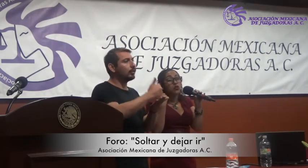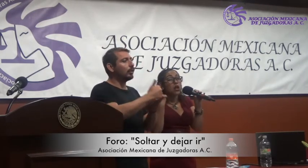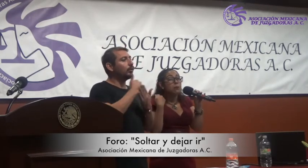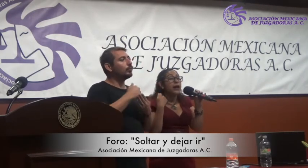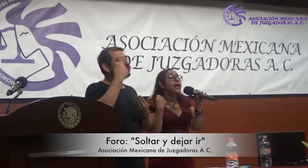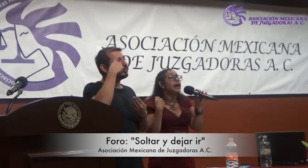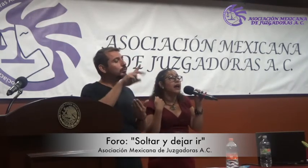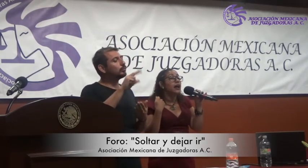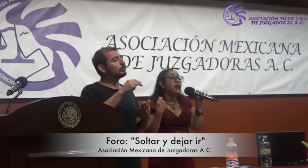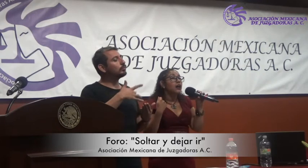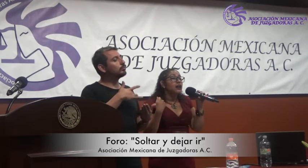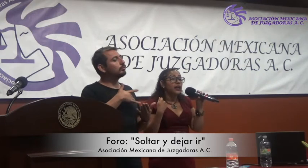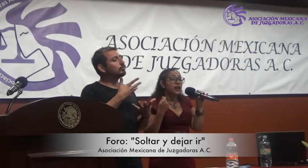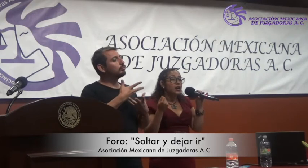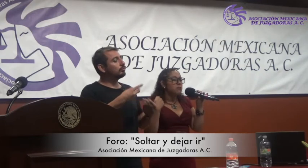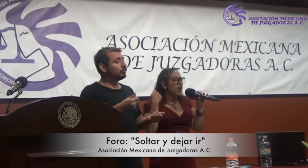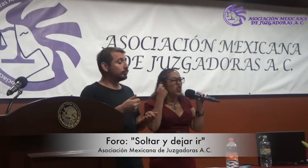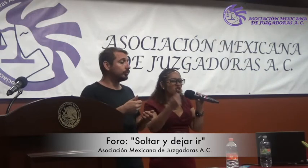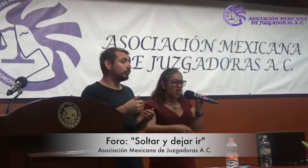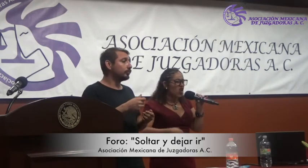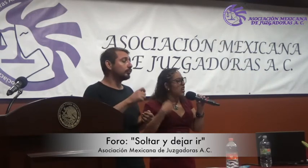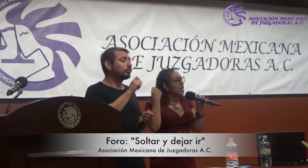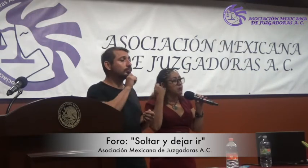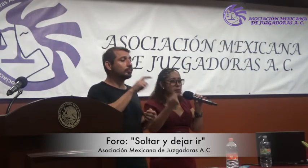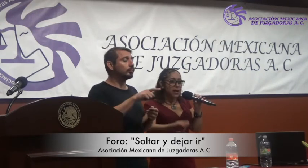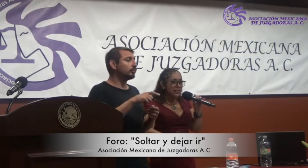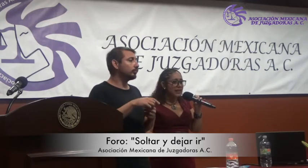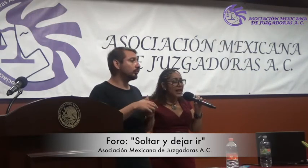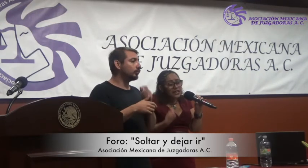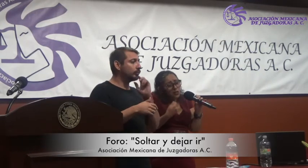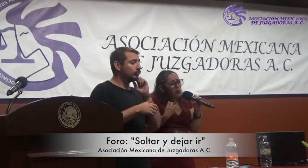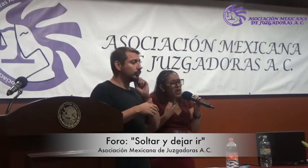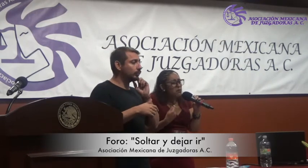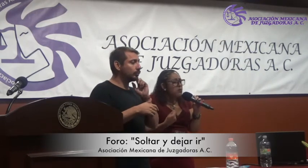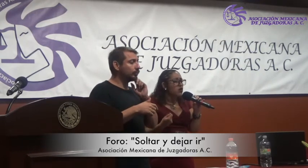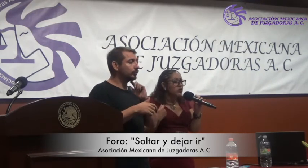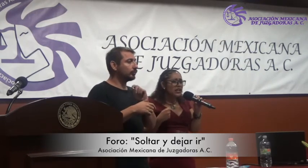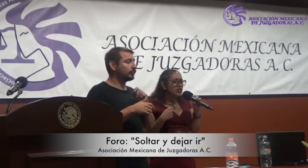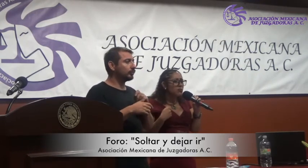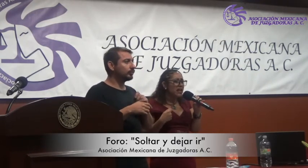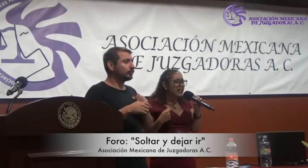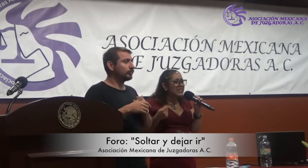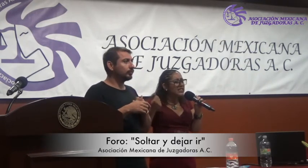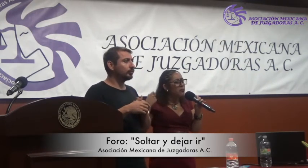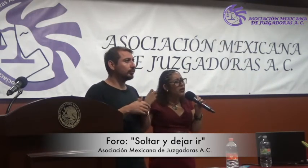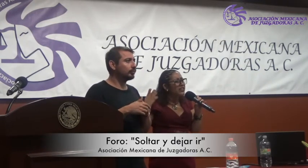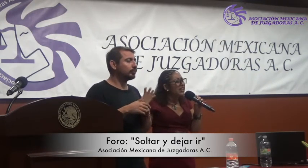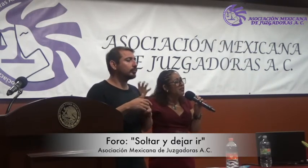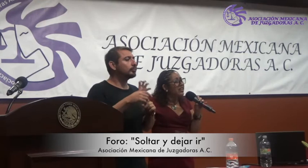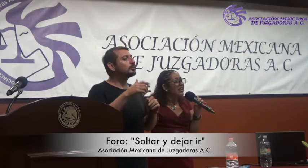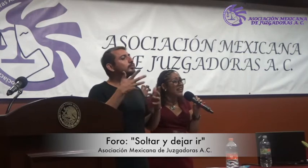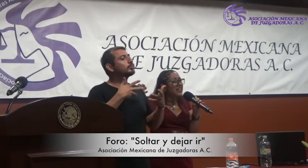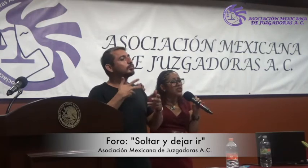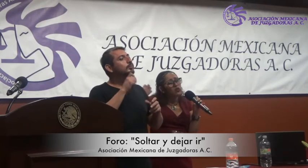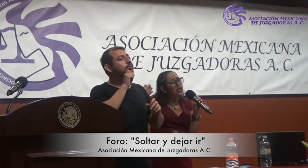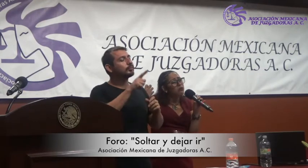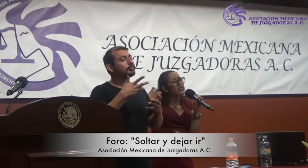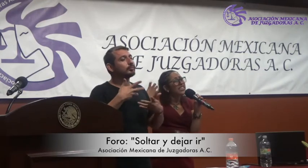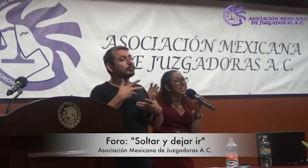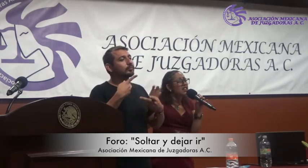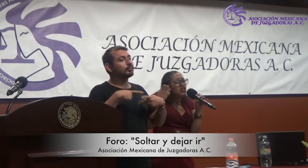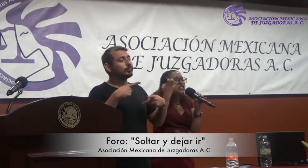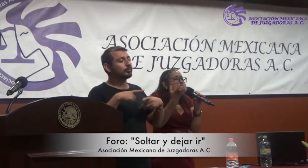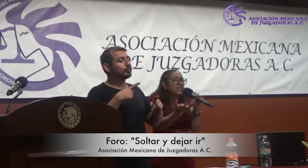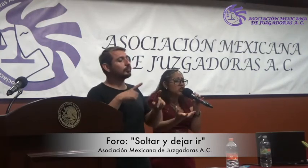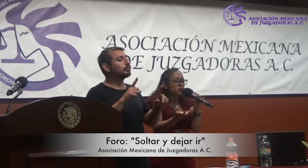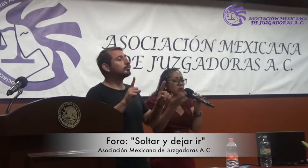relacionarme, tener una pareja que me controle, que me maltrate, porque mi voluntad no me alcanza, porque traigo acá cargando una